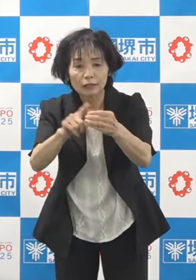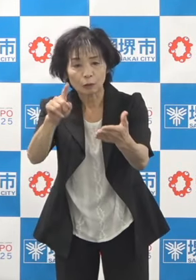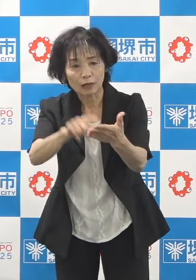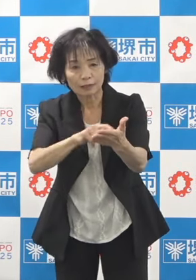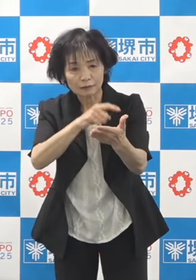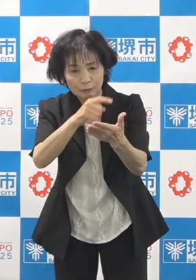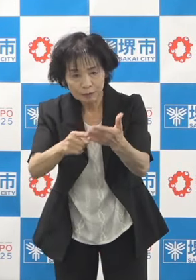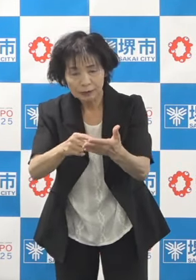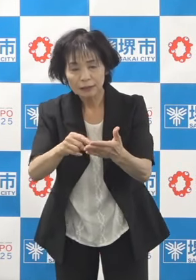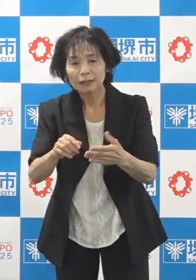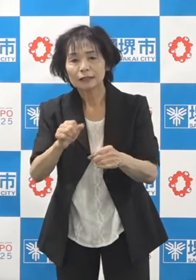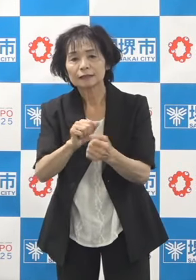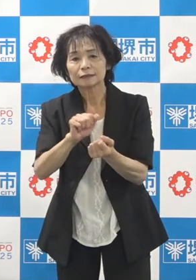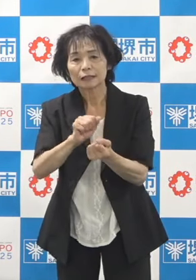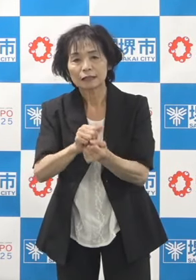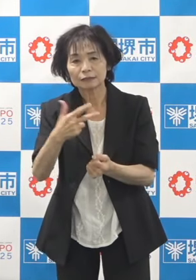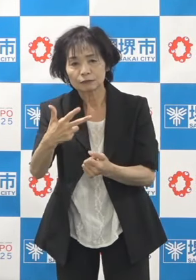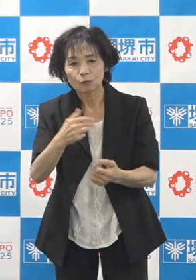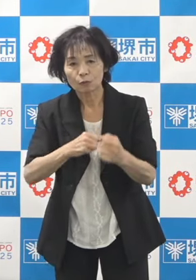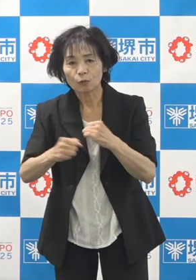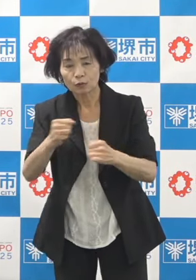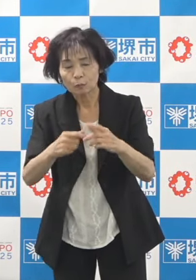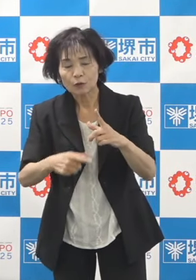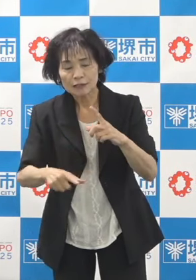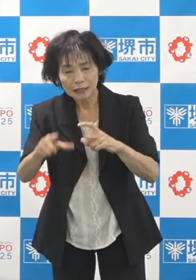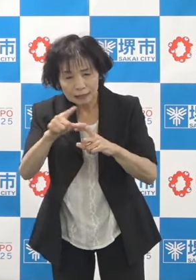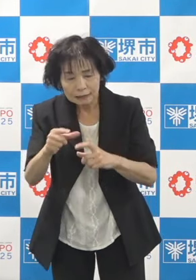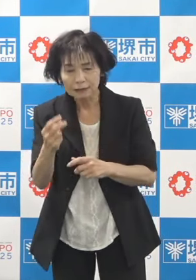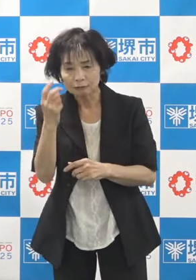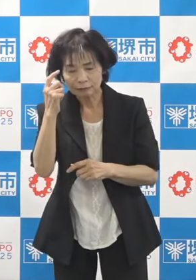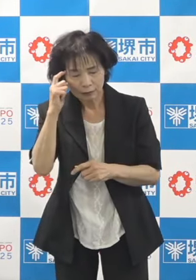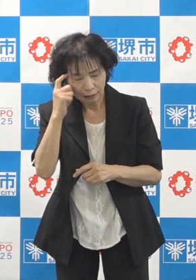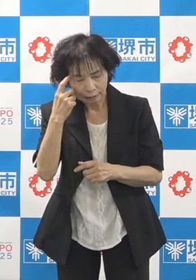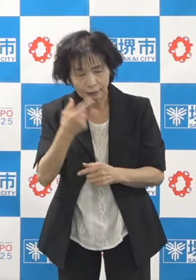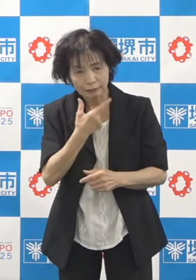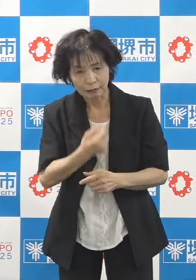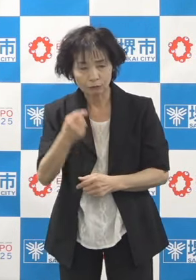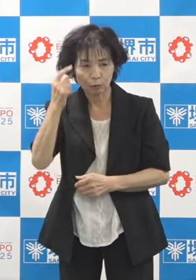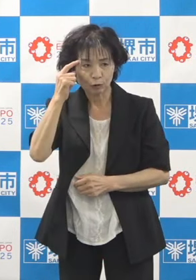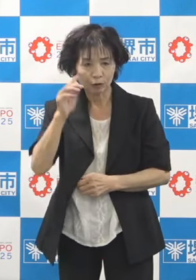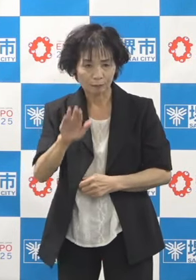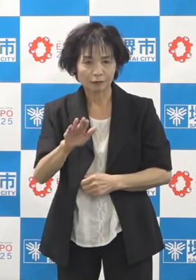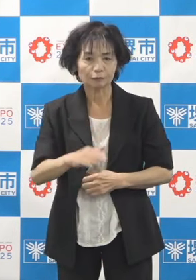市としての行動もさらに検討を進めたいと思っています。